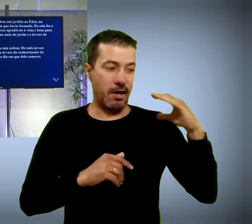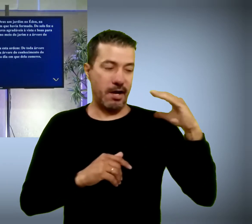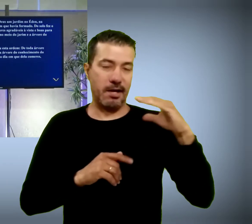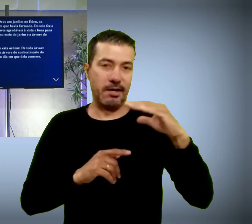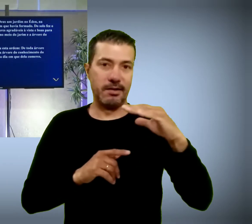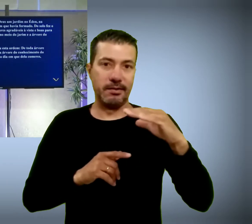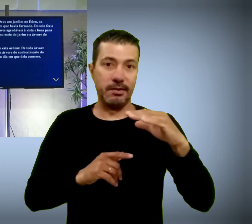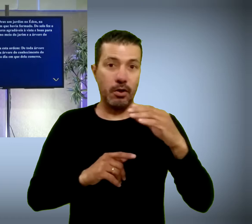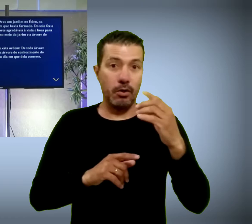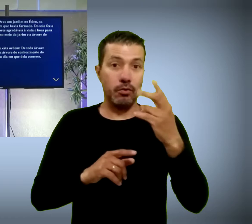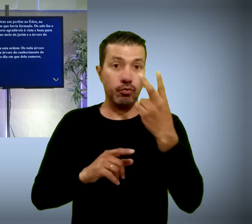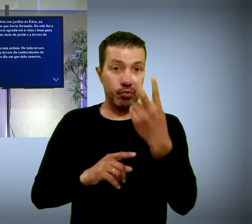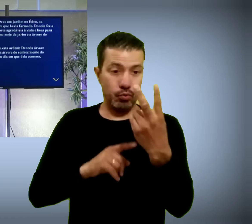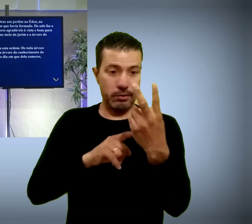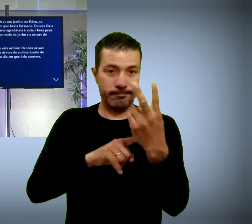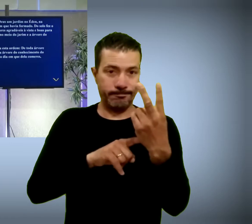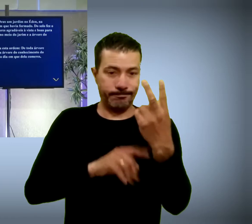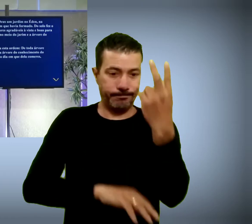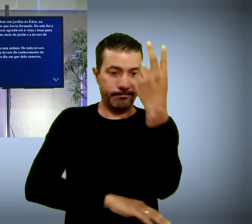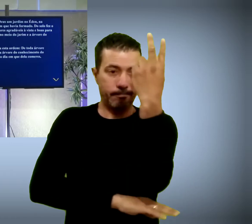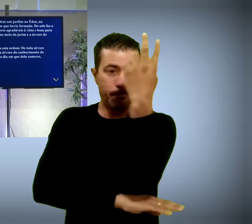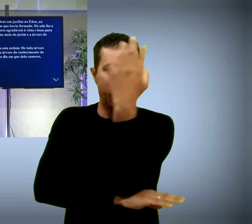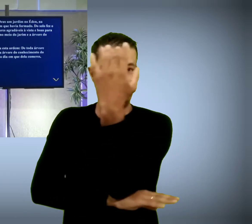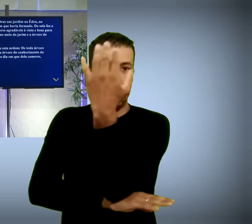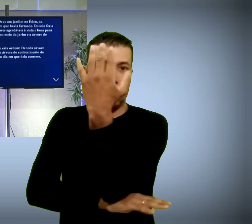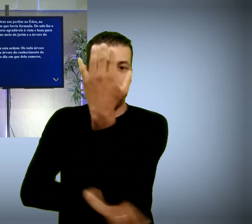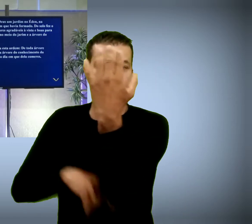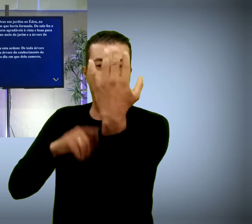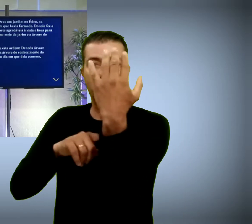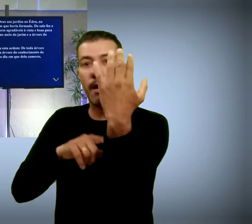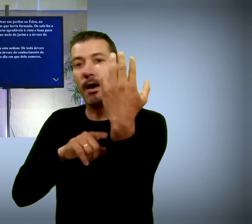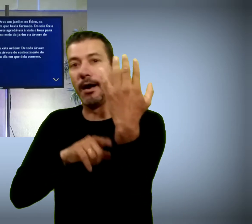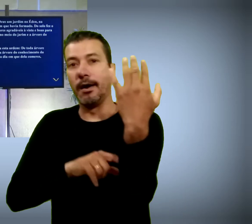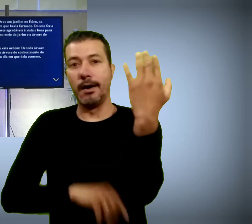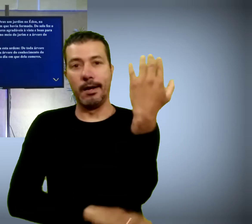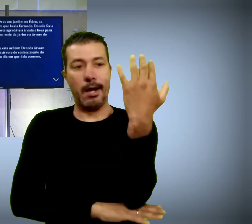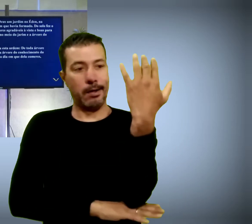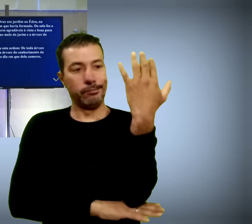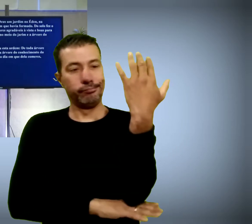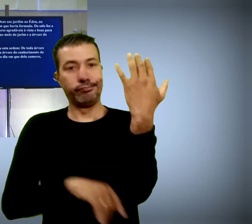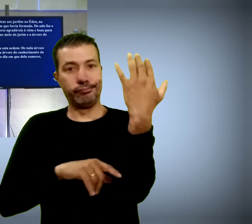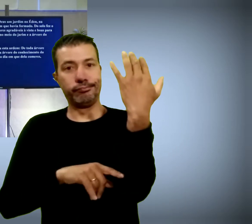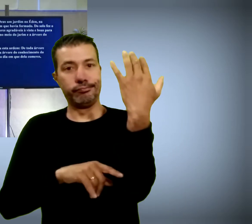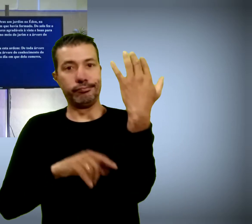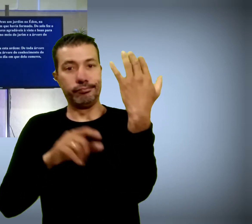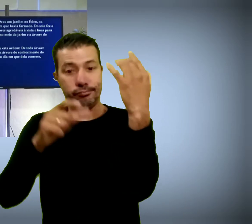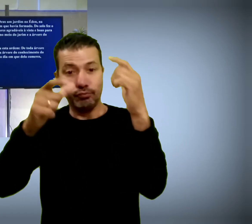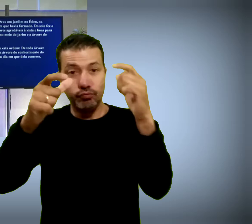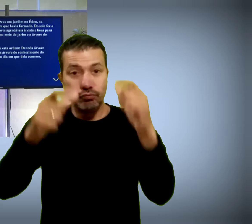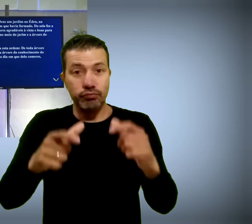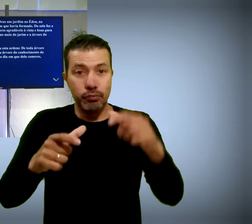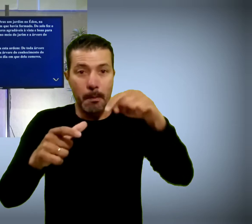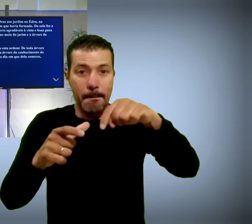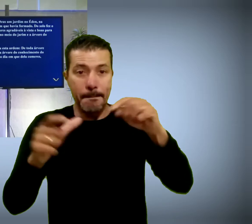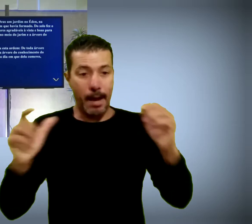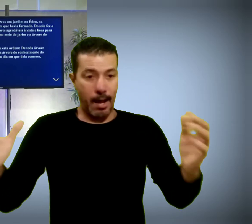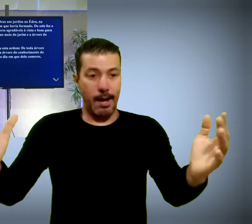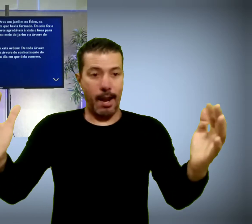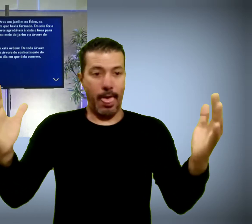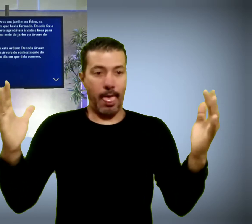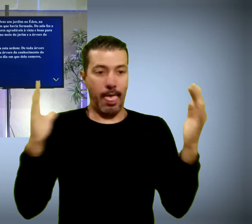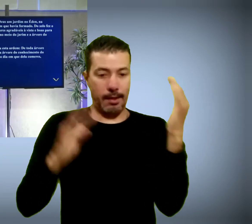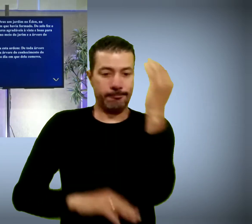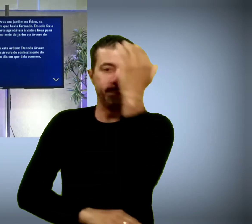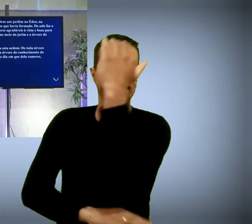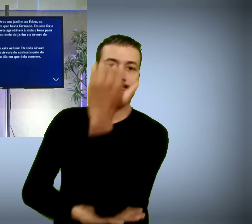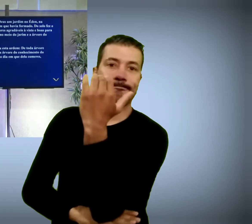duas árvores no meio do jardim, de uma vocês podem comer, e essa chama-se árvore da vida, e o nome dela está falando, os seus frutos vão